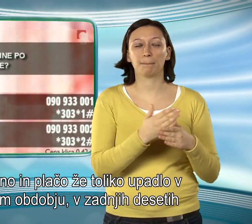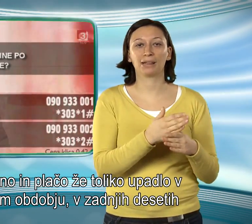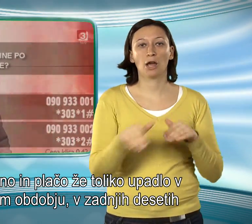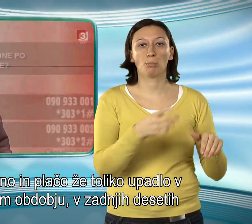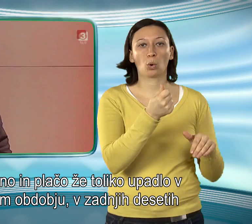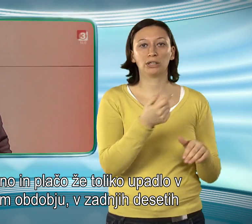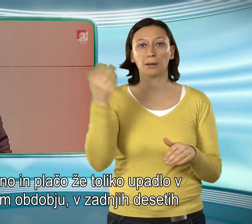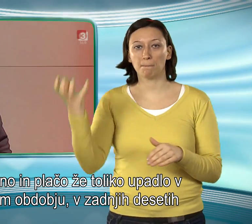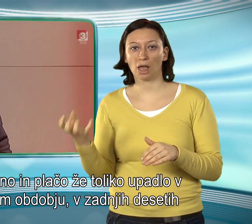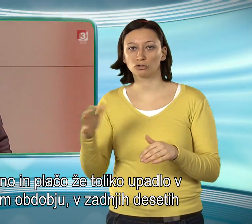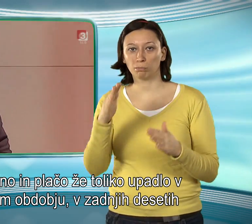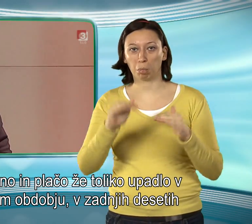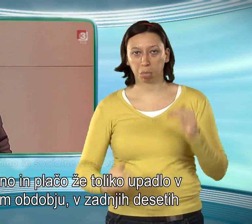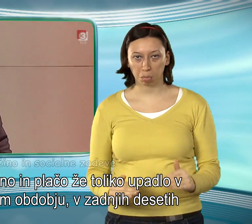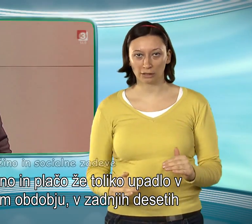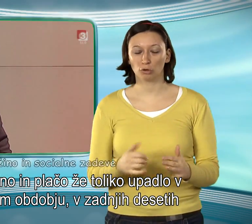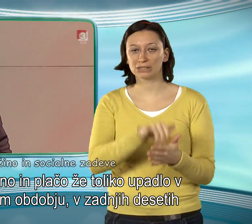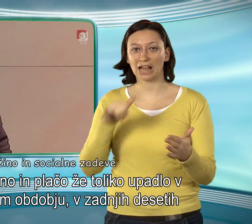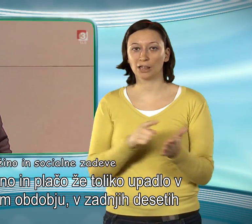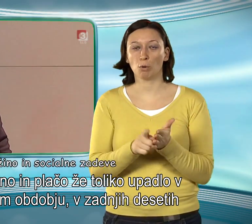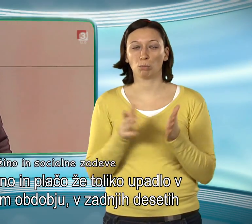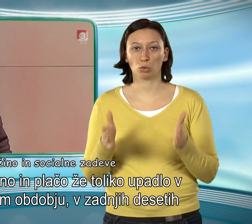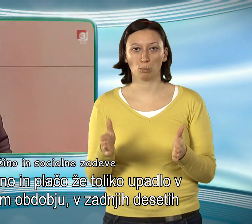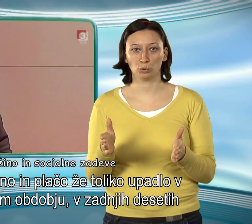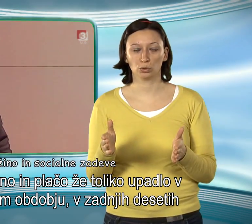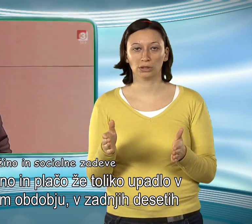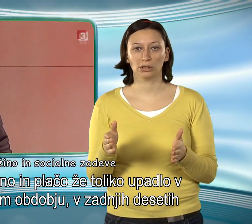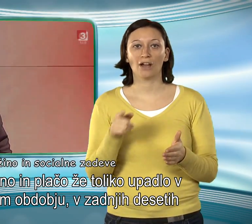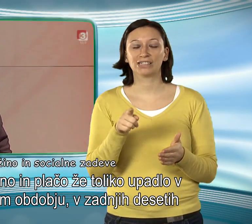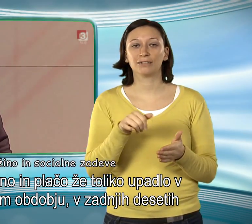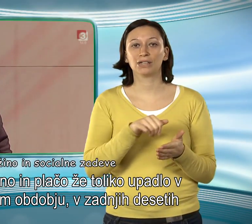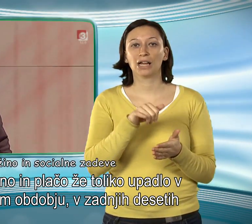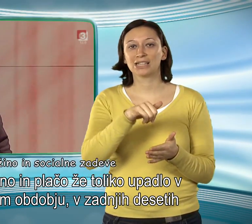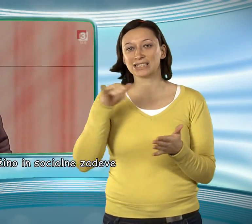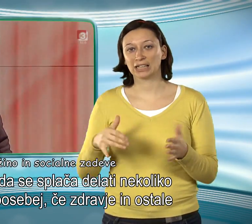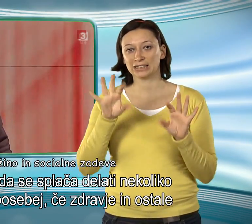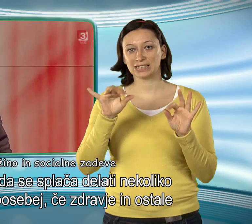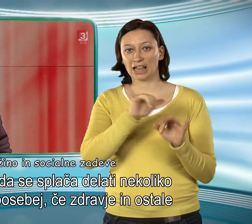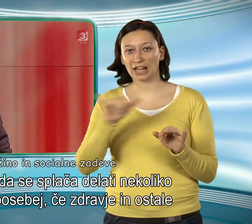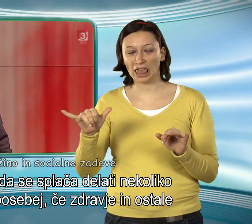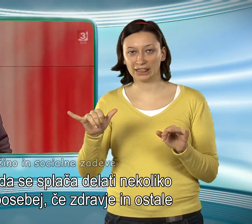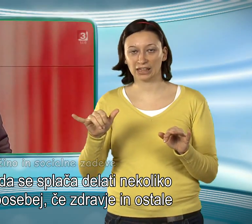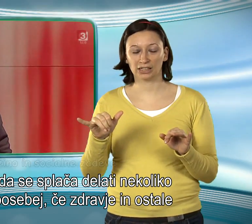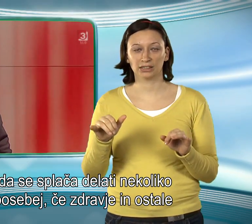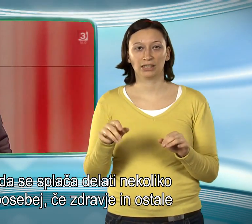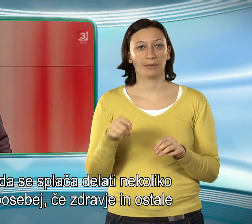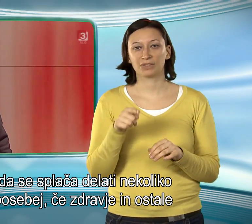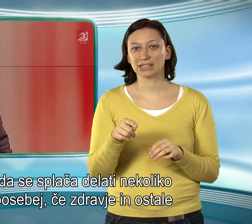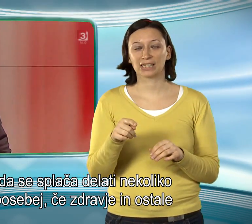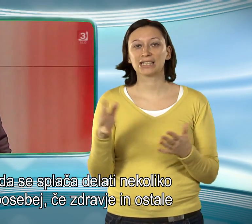že toliko padlo v tem zadnjem obdobju, v teh zadnjih 10 letih, da se